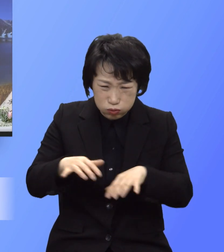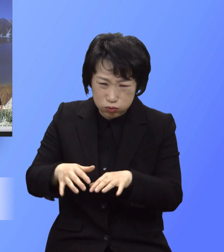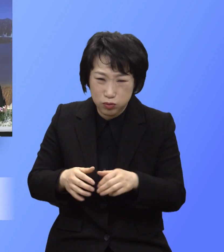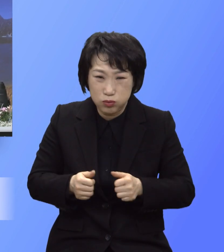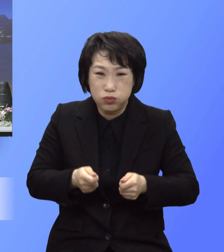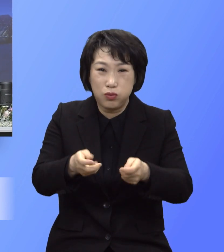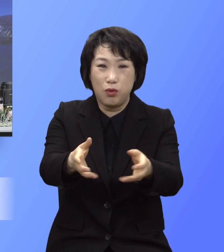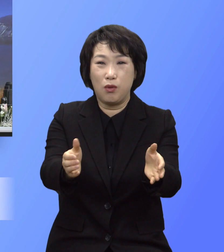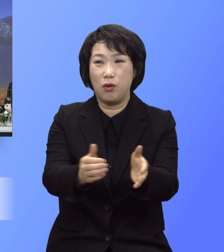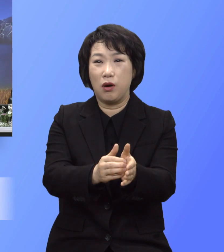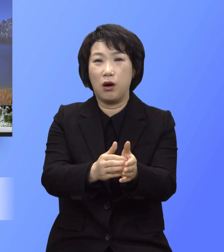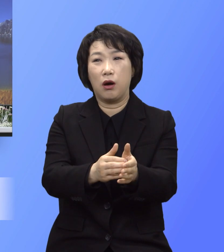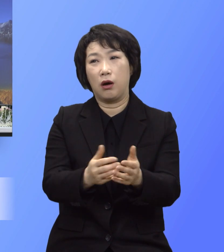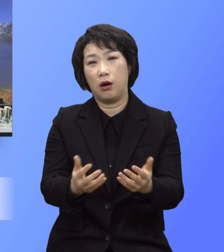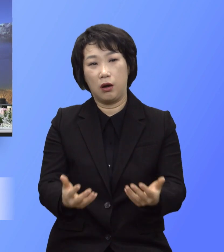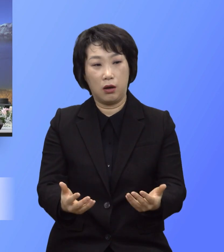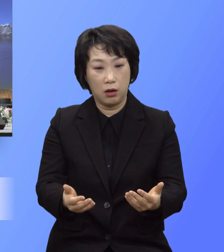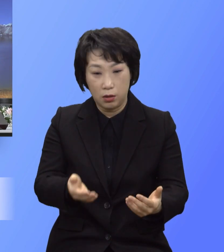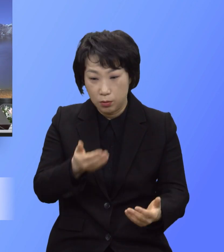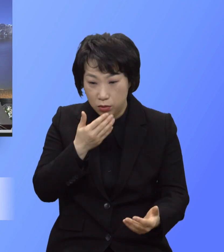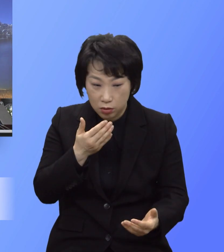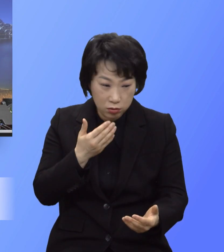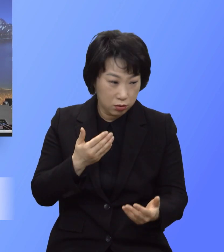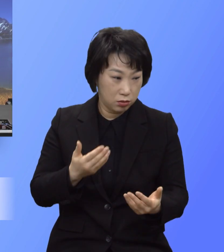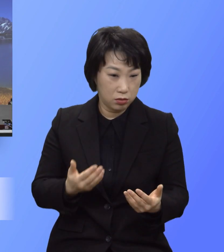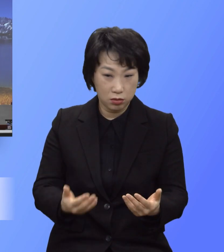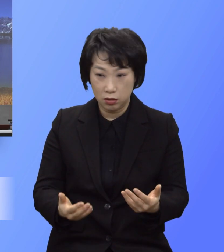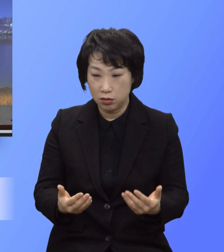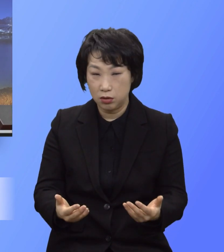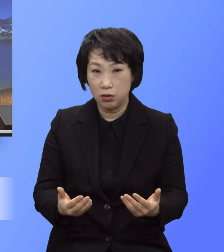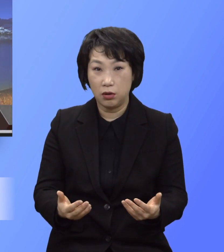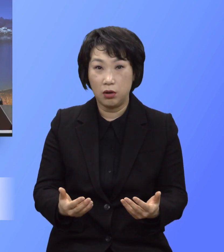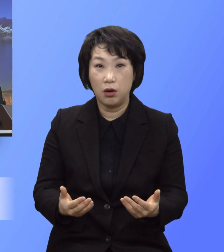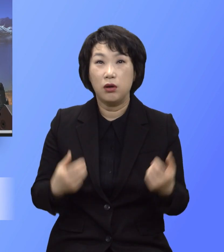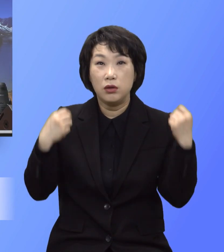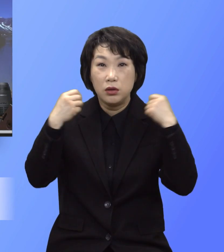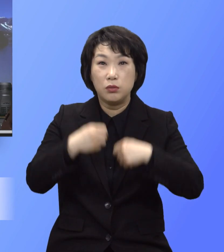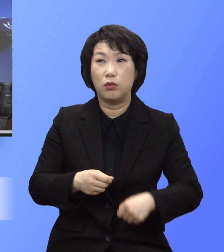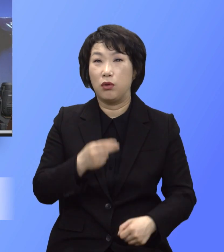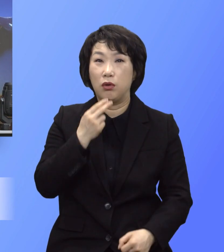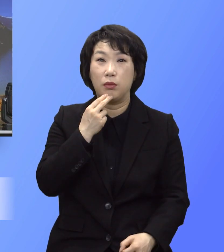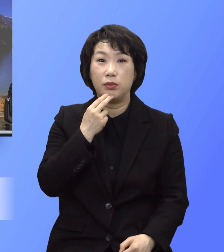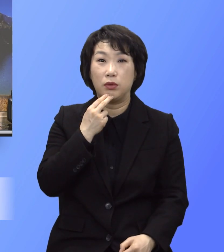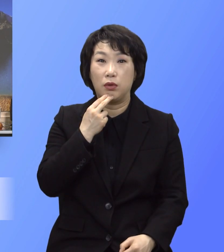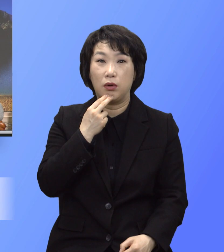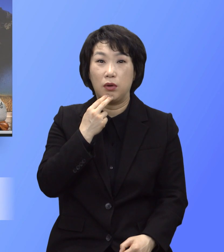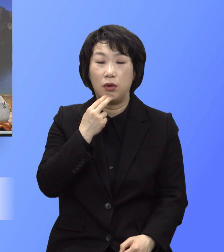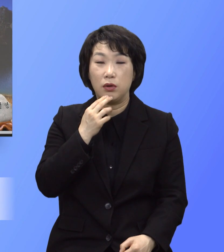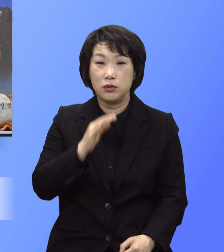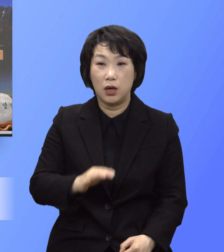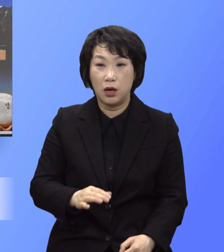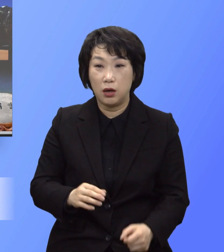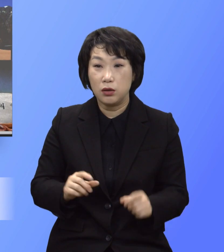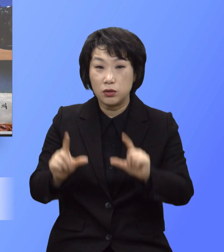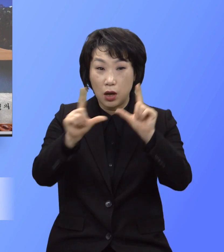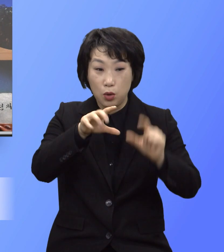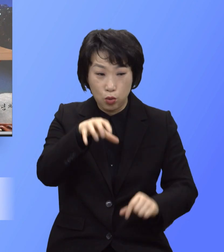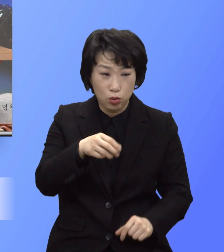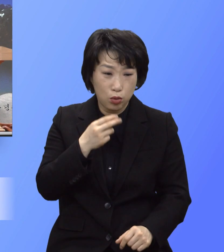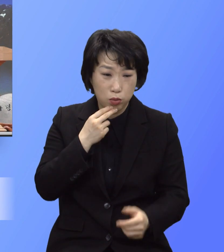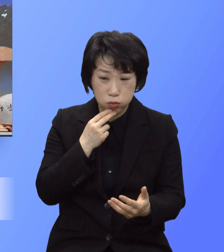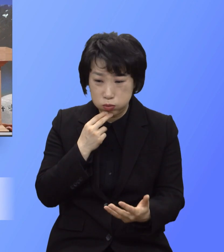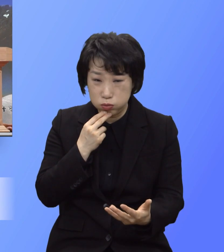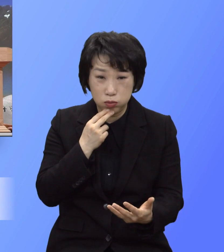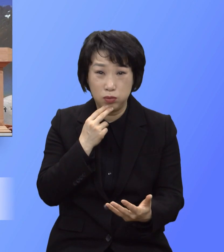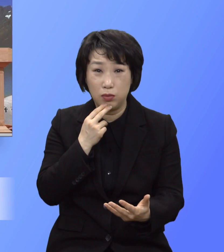되어 먹을 것이 없고 입을 것이 없고 즐거울 것이